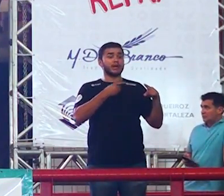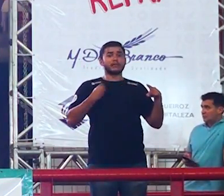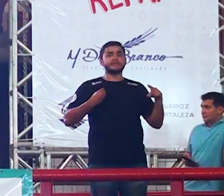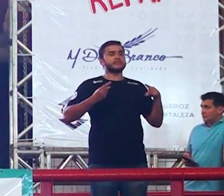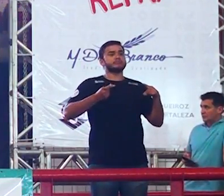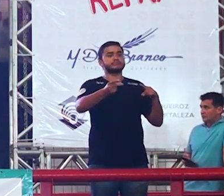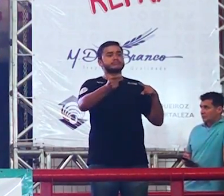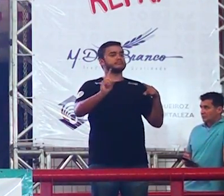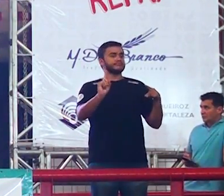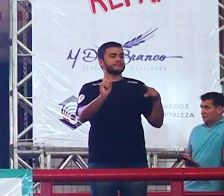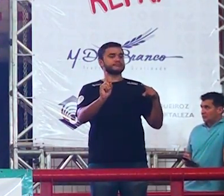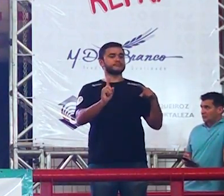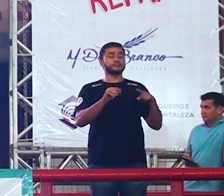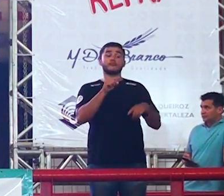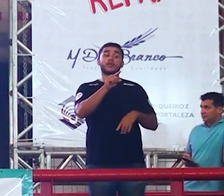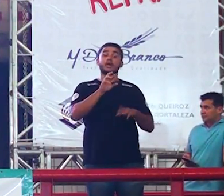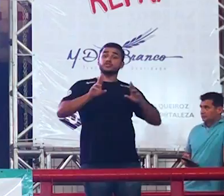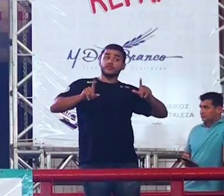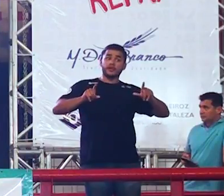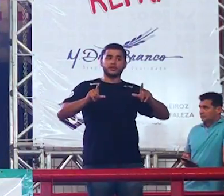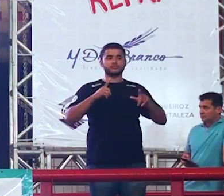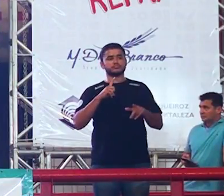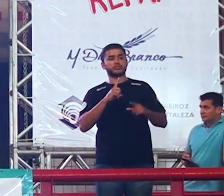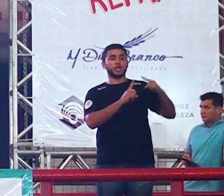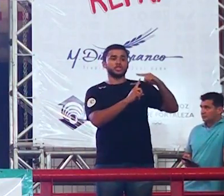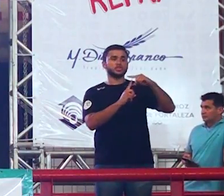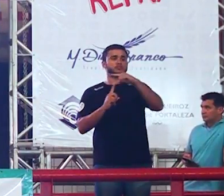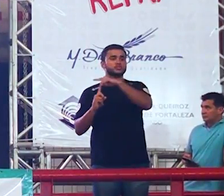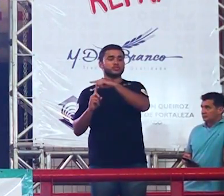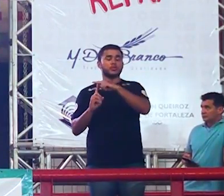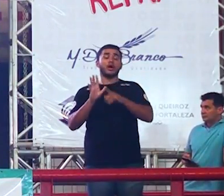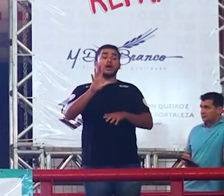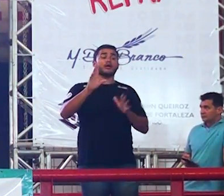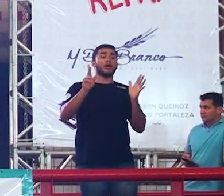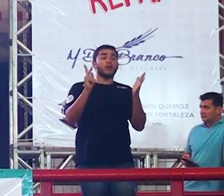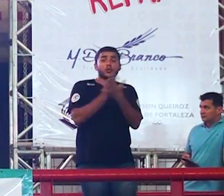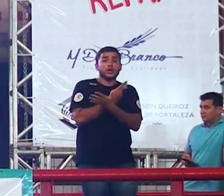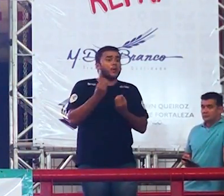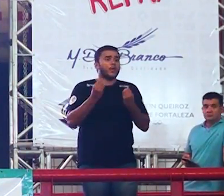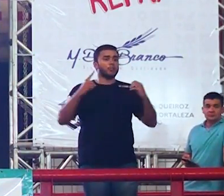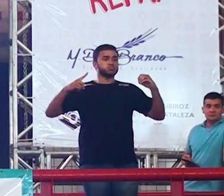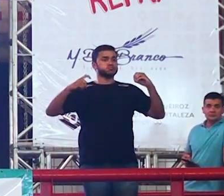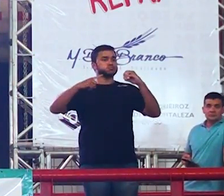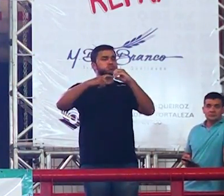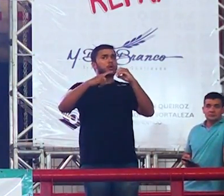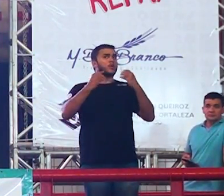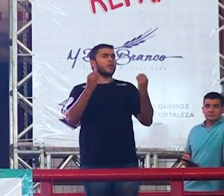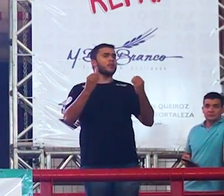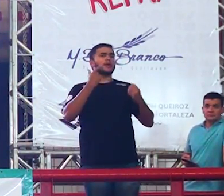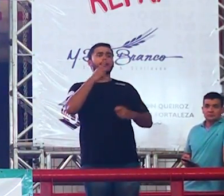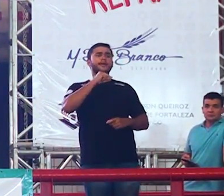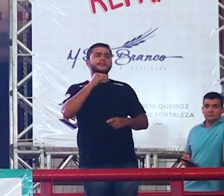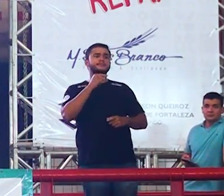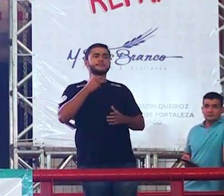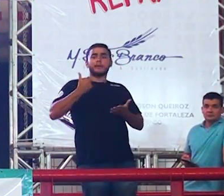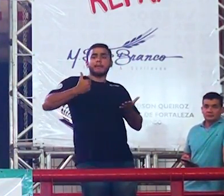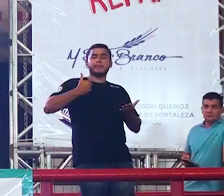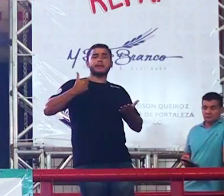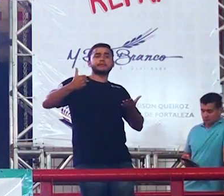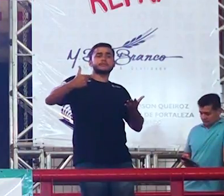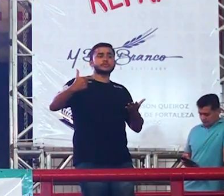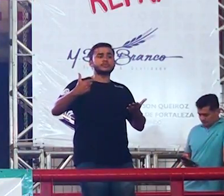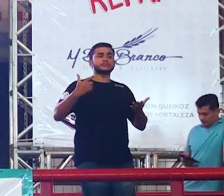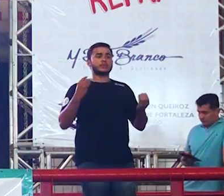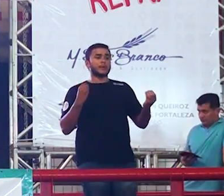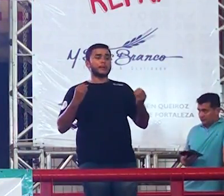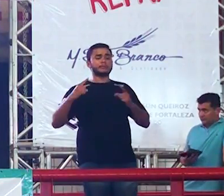o espermatozoide, né, e o meio vaginal, né, é que vai decidir quem vai ser a estrutura a ser formada.